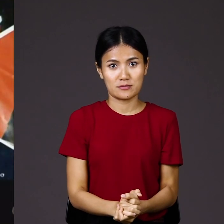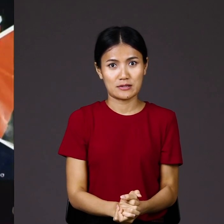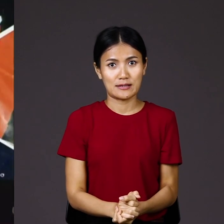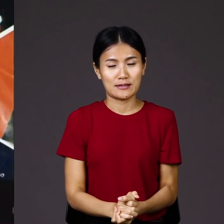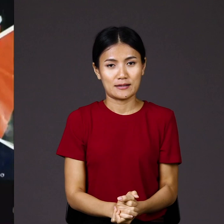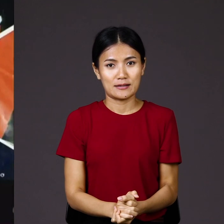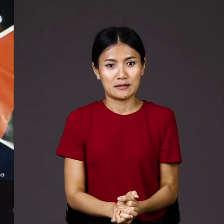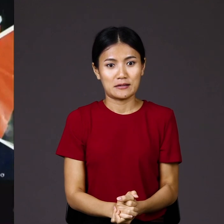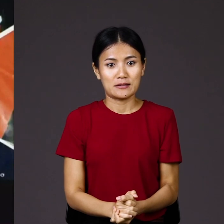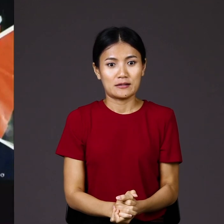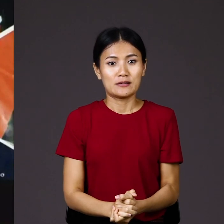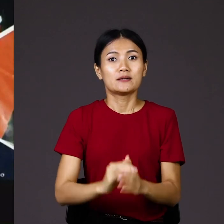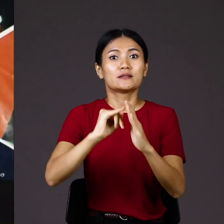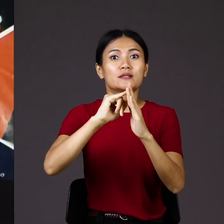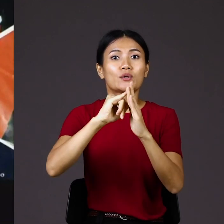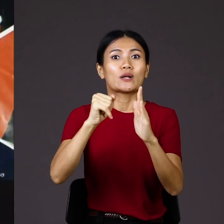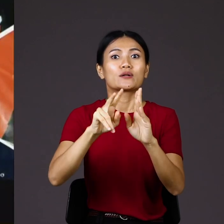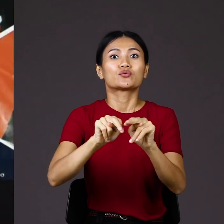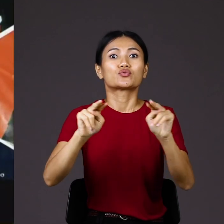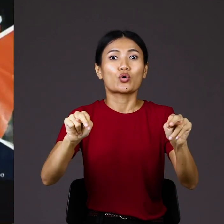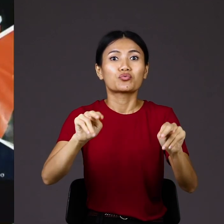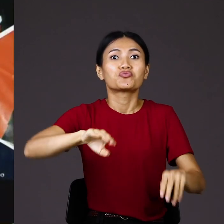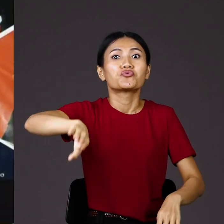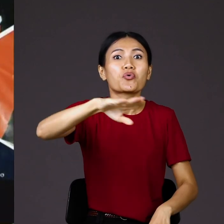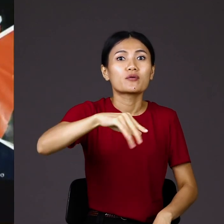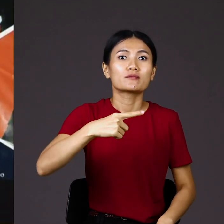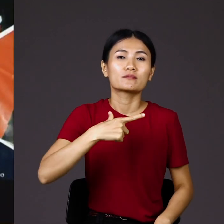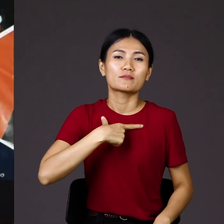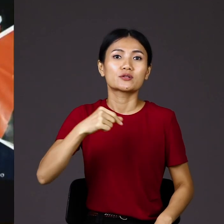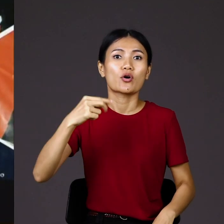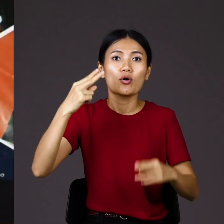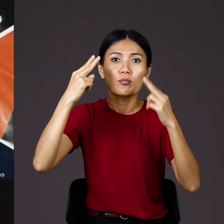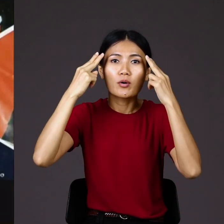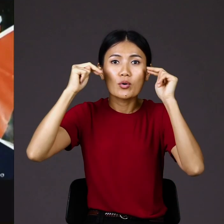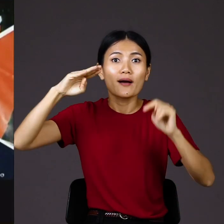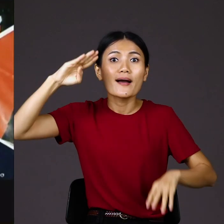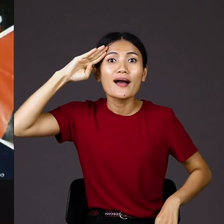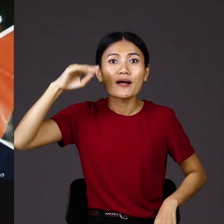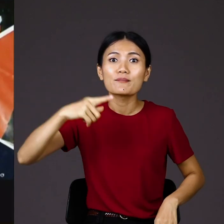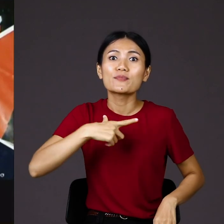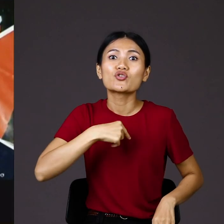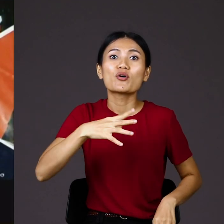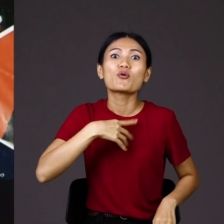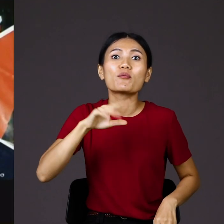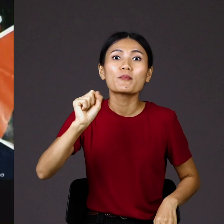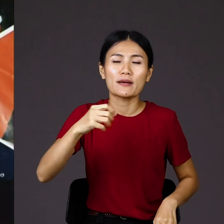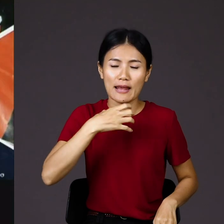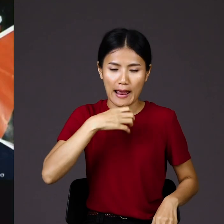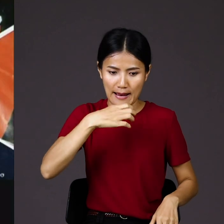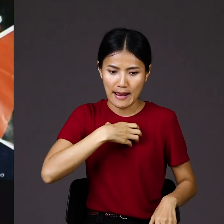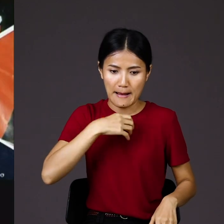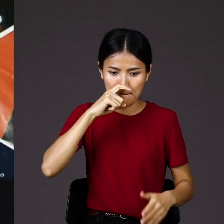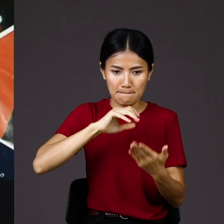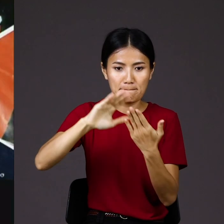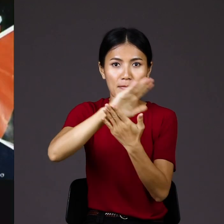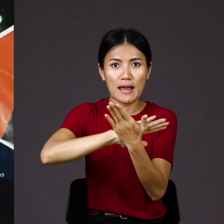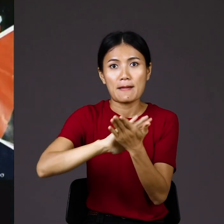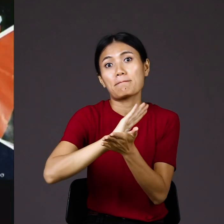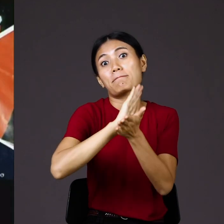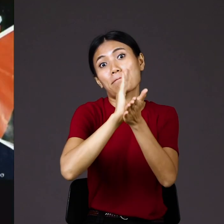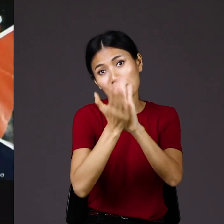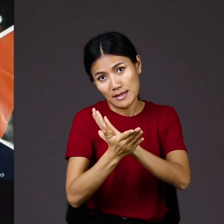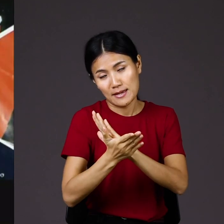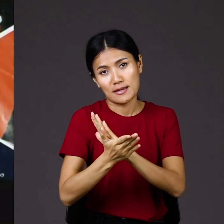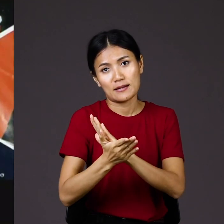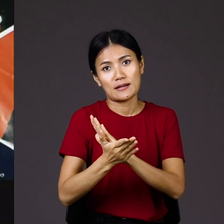านจะได้ส่งเสียงของประชาชนนนทบุรีว่าเราไม่เอาประยุทธ์จันทร์โอชาเราต้องการเปลี่ยนแปลงเราต้อง